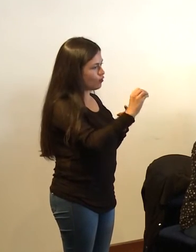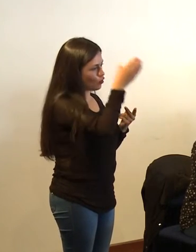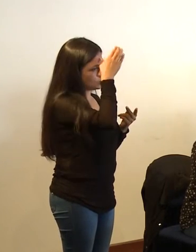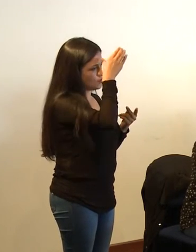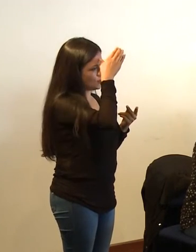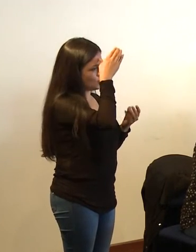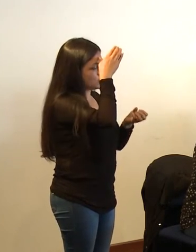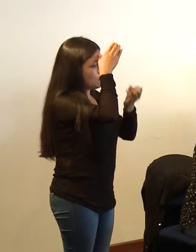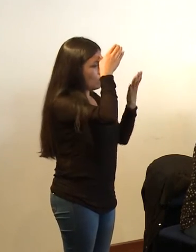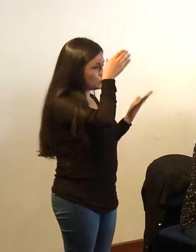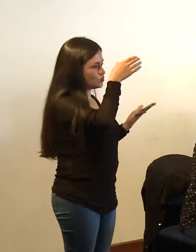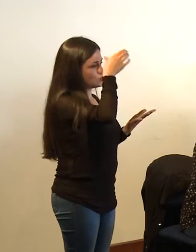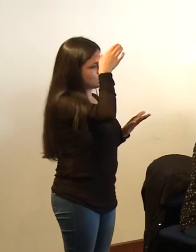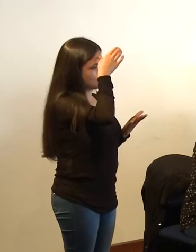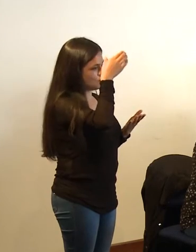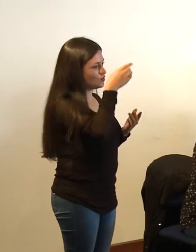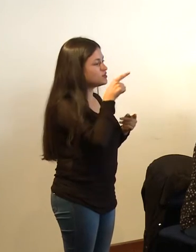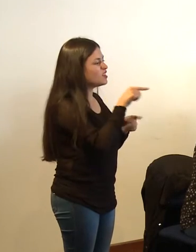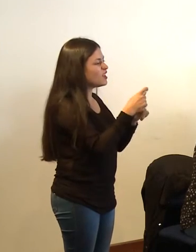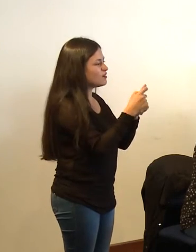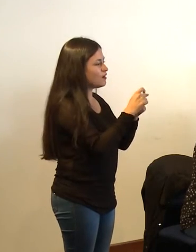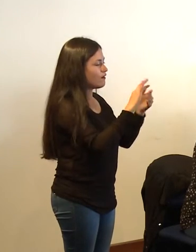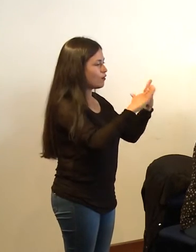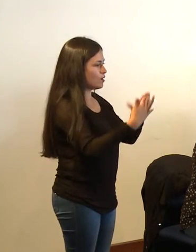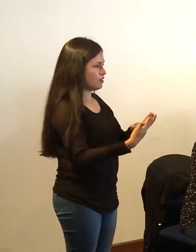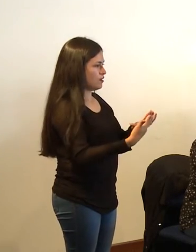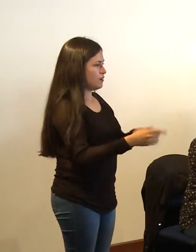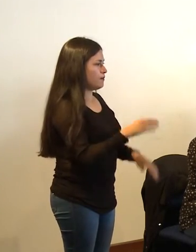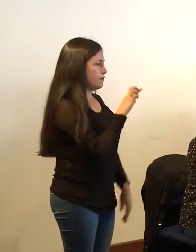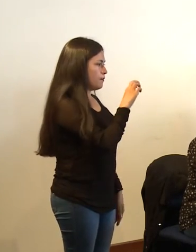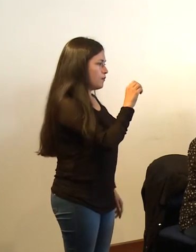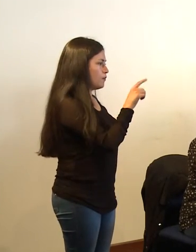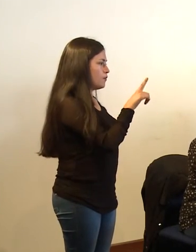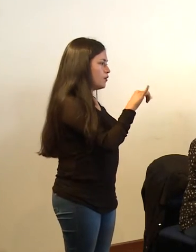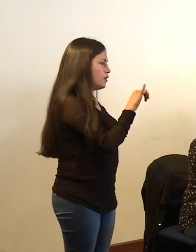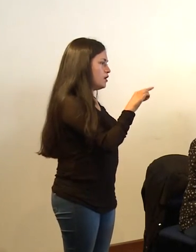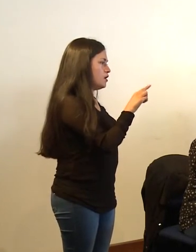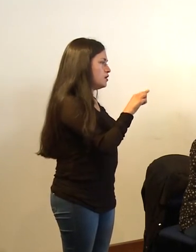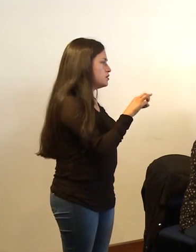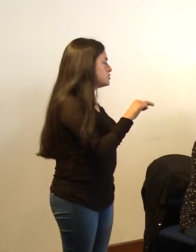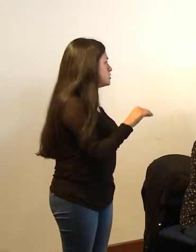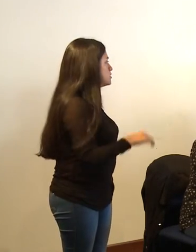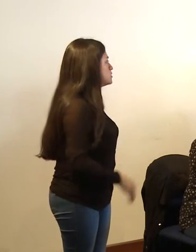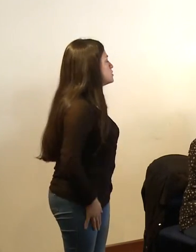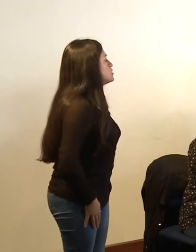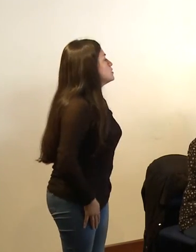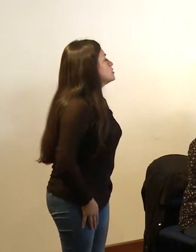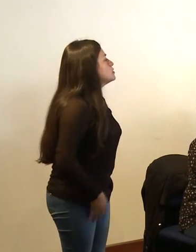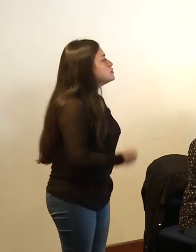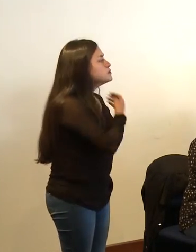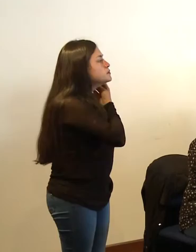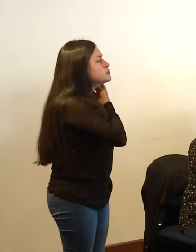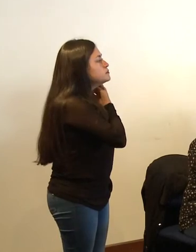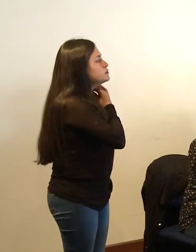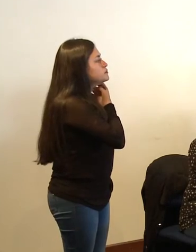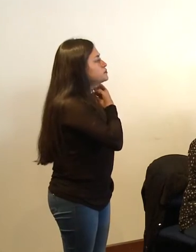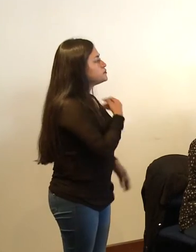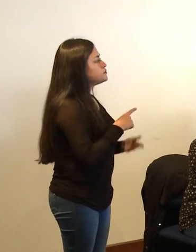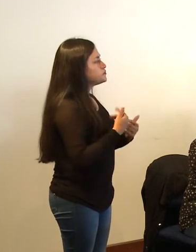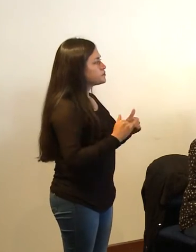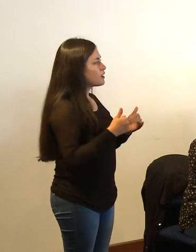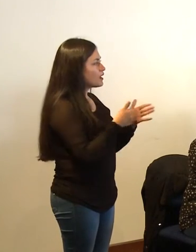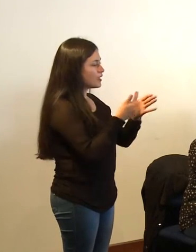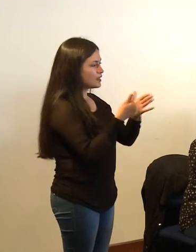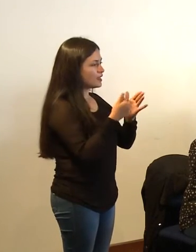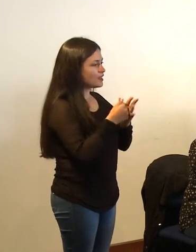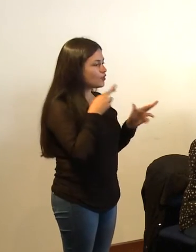es que lo queremos valioso para nosotros. Vamos a pasar un poco con estas, tratando de haber